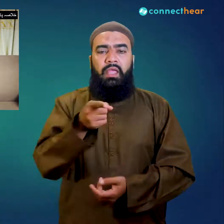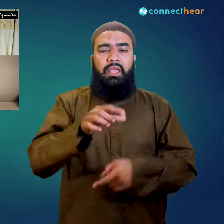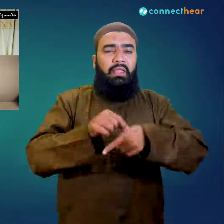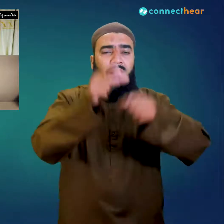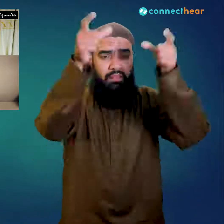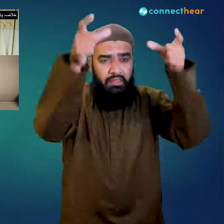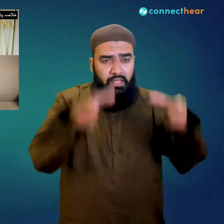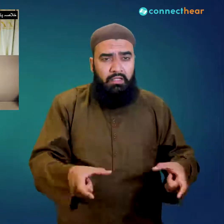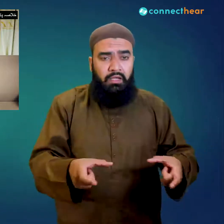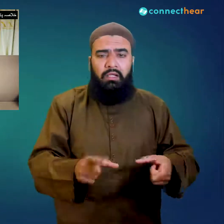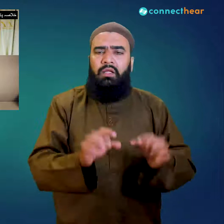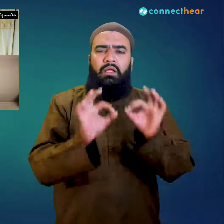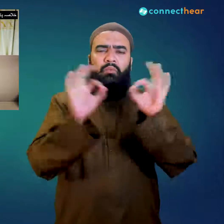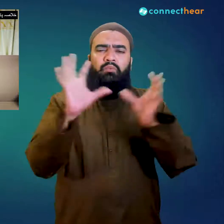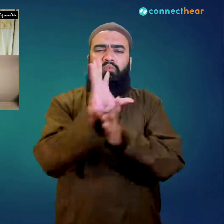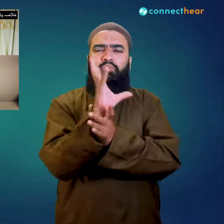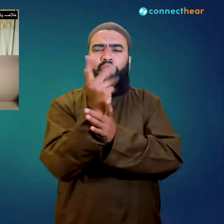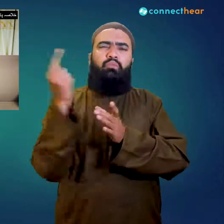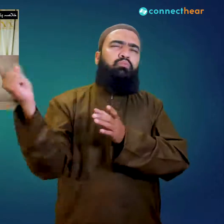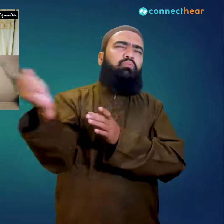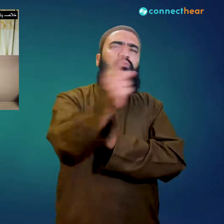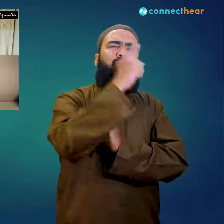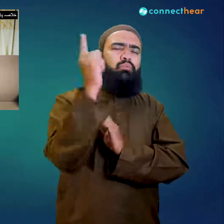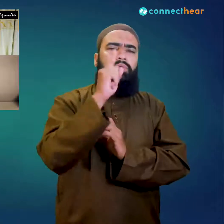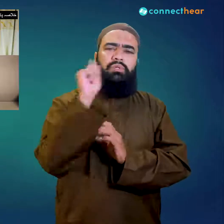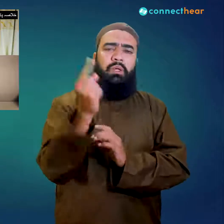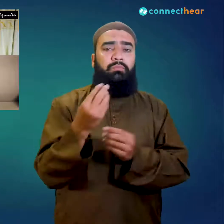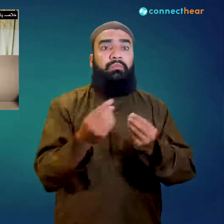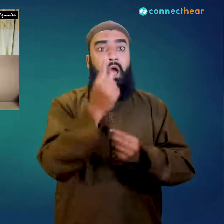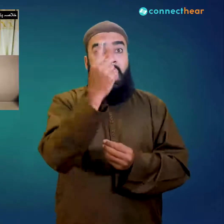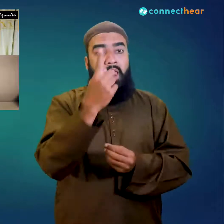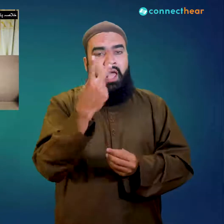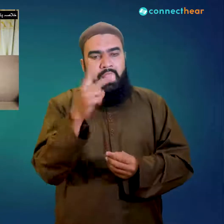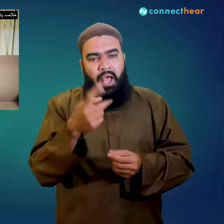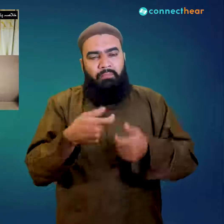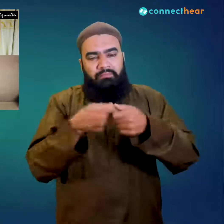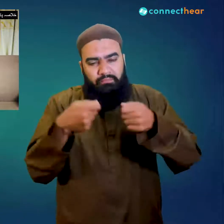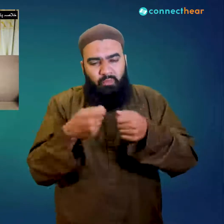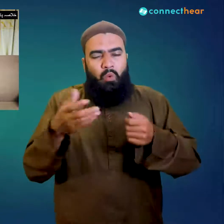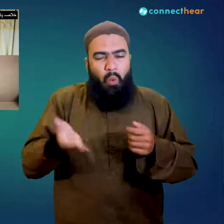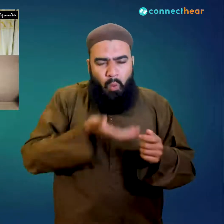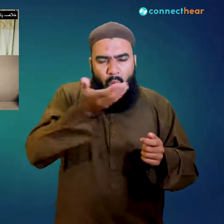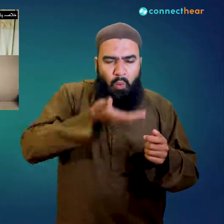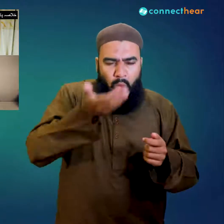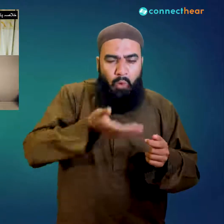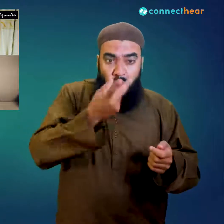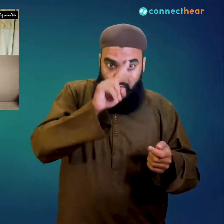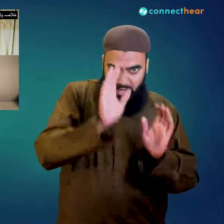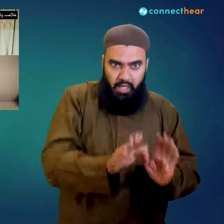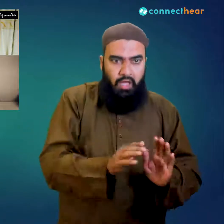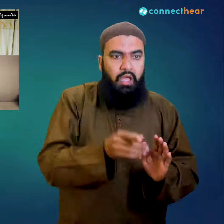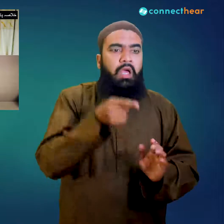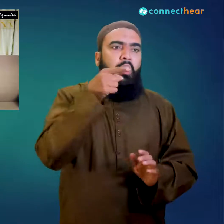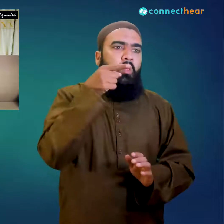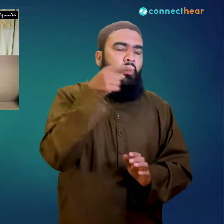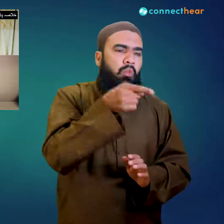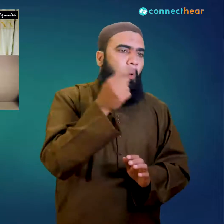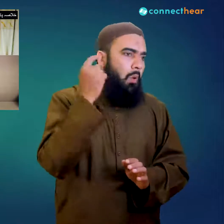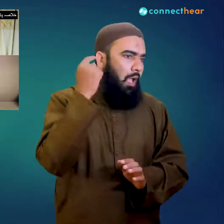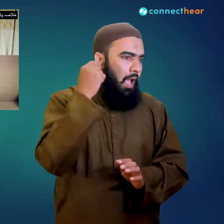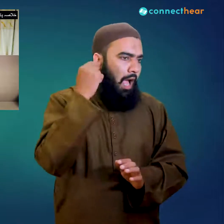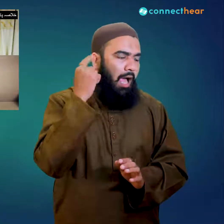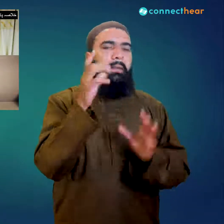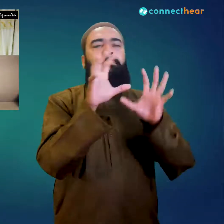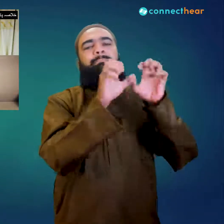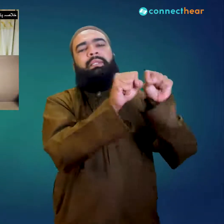تسبیحہم۔ اے انسان، کائنات کی ساری چیزیں اللہ کی تسبیح، اللہ کا ذکر بیان کرتی ہیں، لیکن تم ان کی